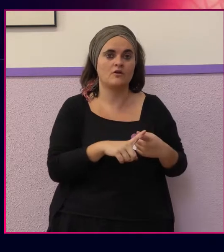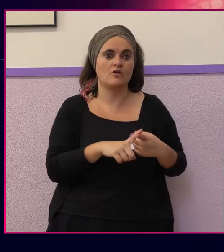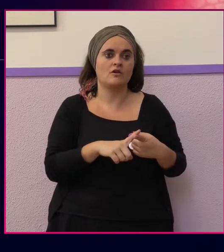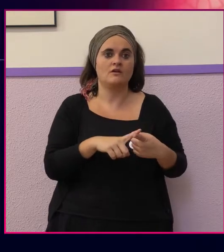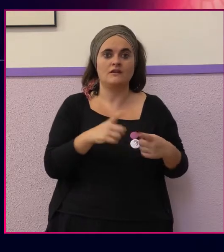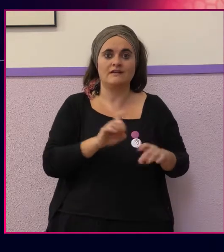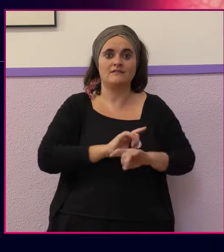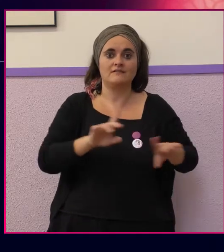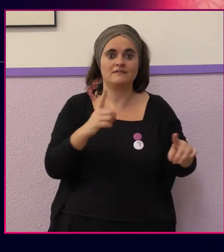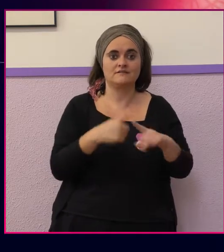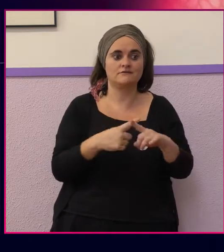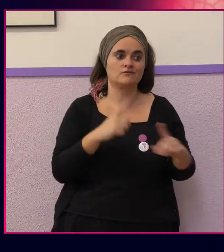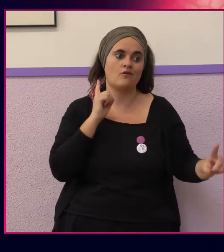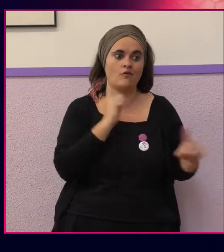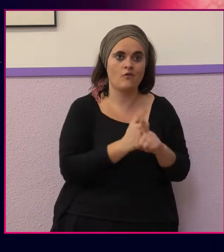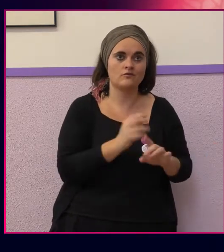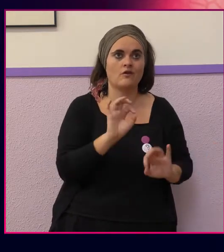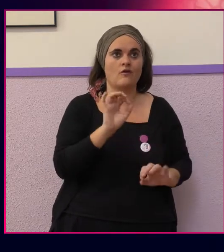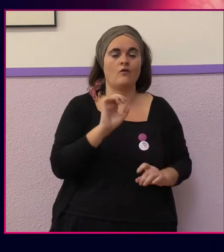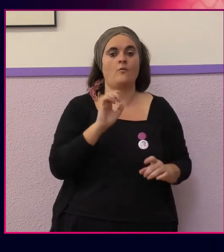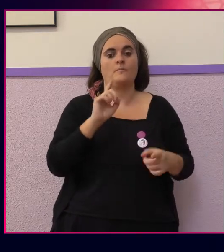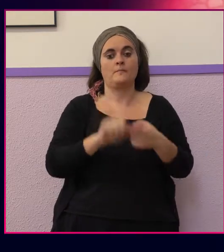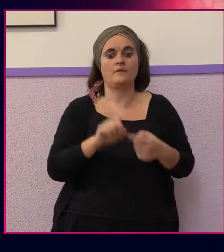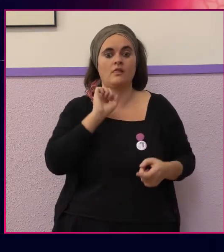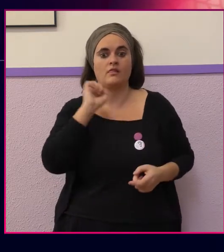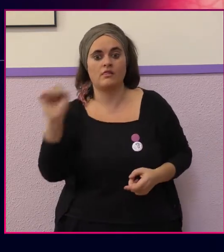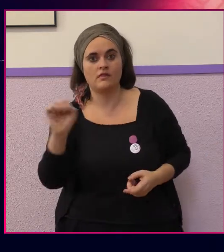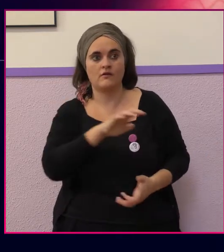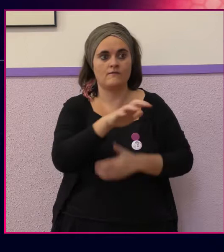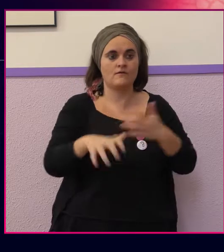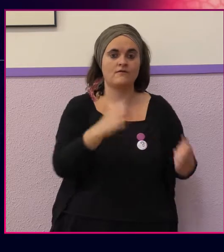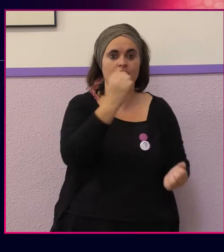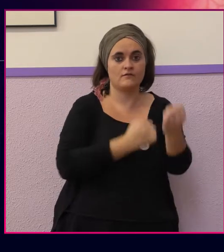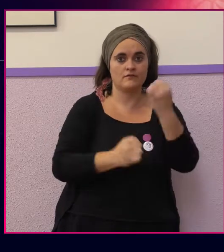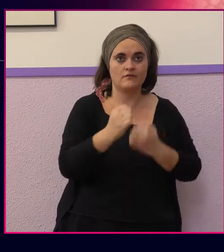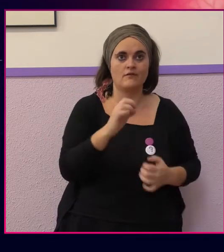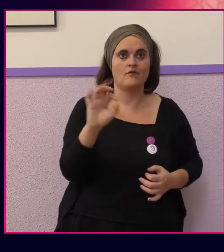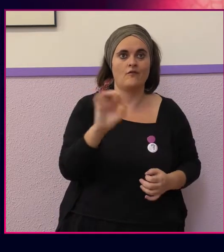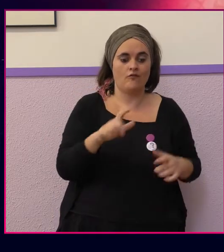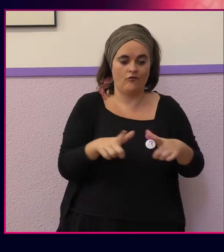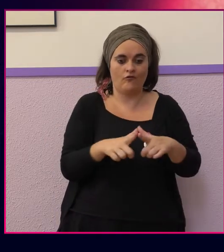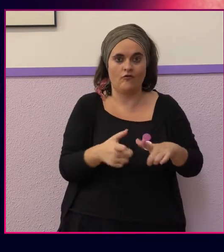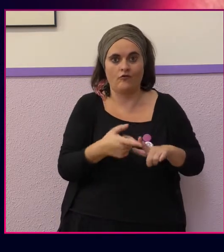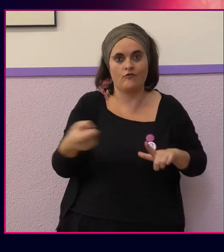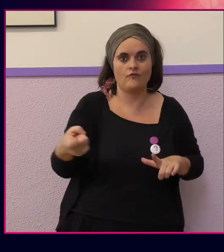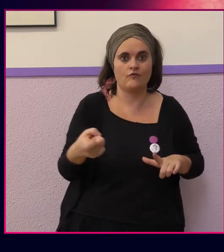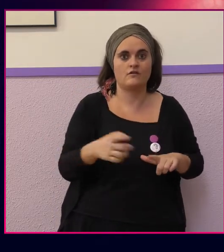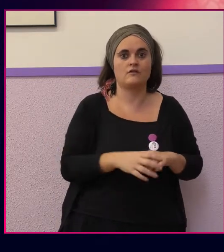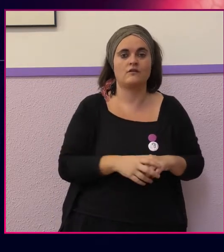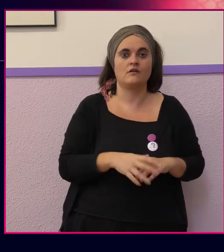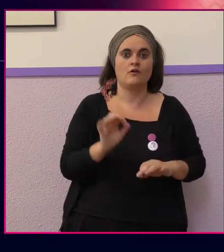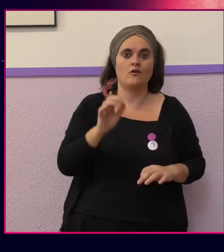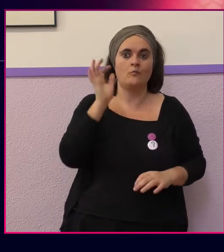delituak, derrigortutako ezkontzak, indarkeria ekonomikoa, sexu